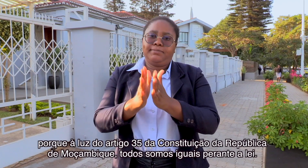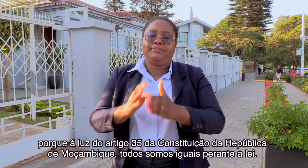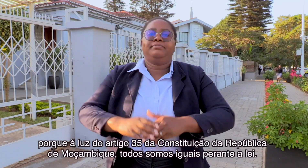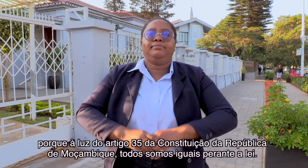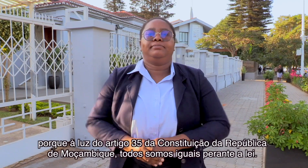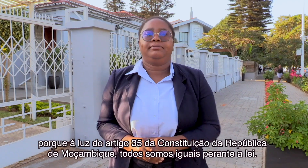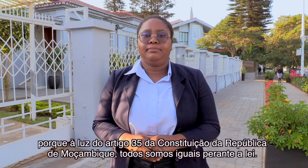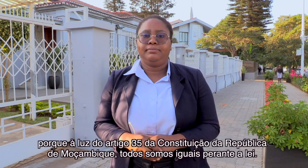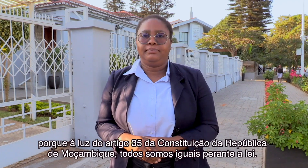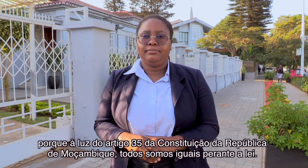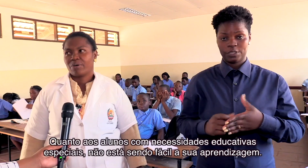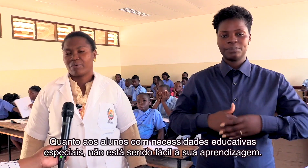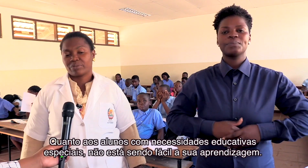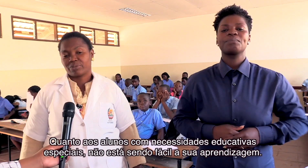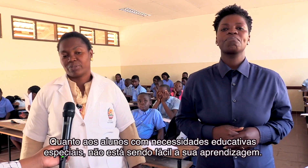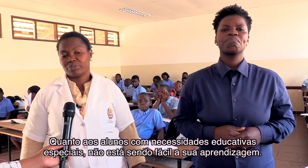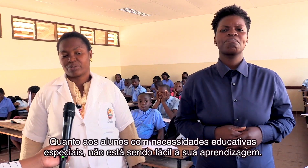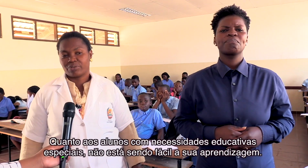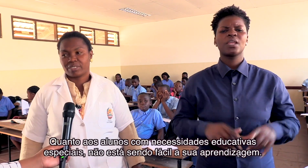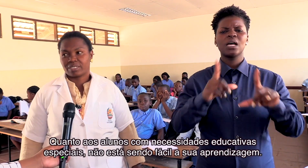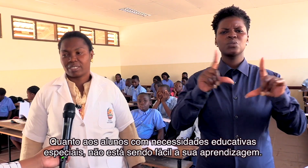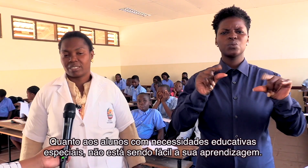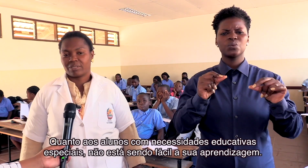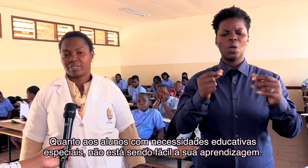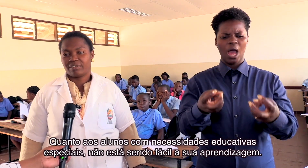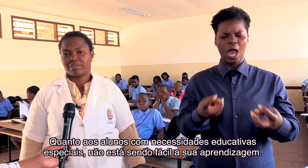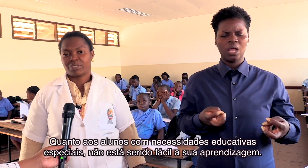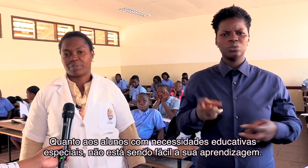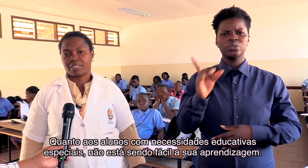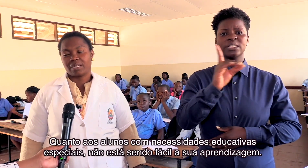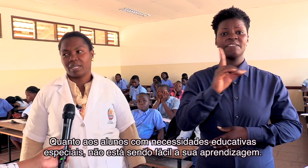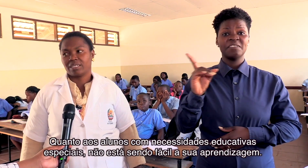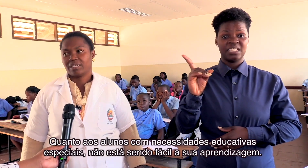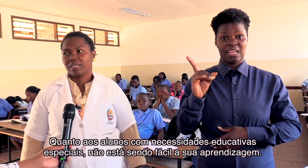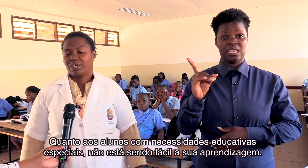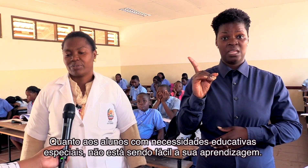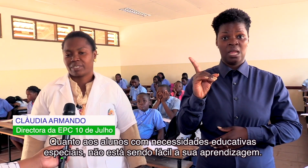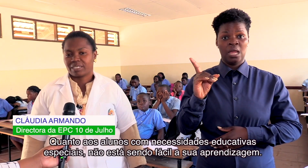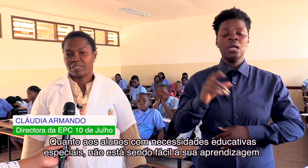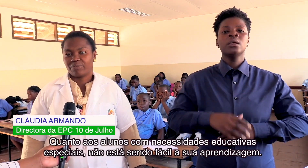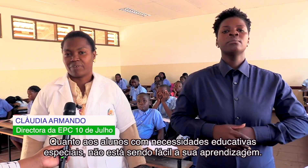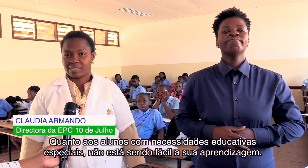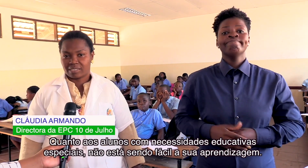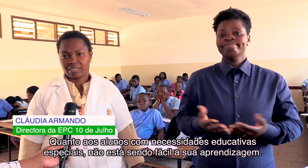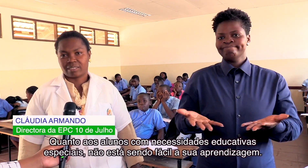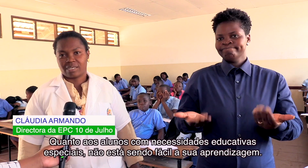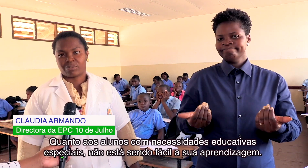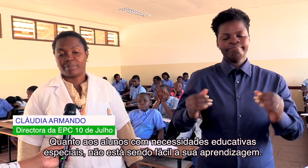iguais perante a lei. Quando os alunos com necessidade educativa especial, não está sendo fácil a sua